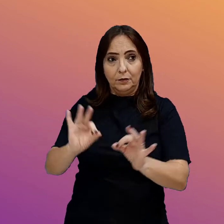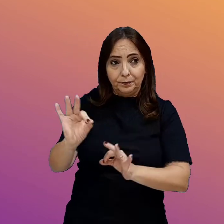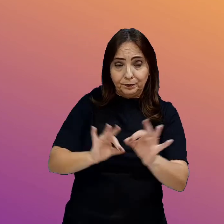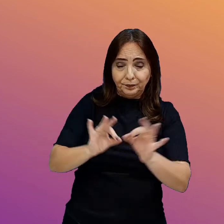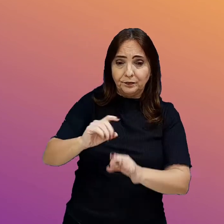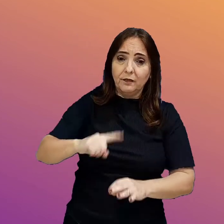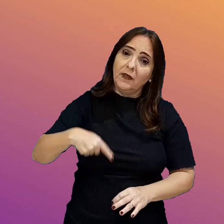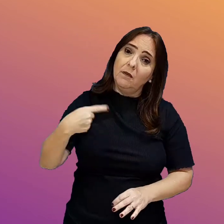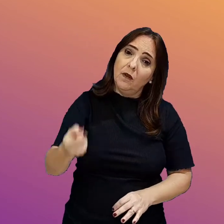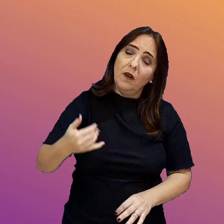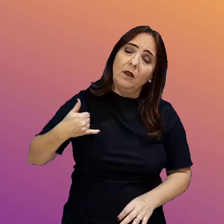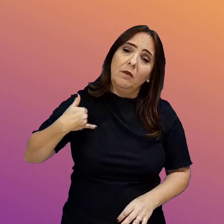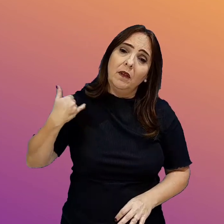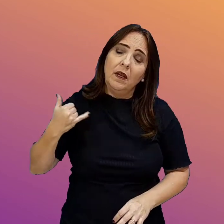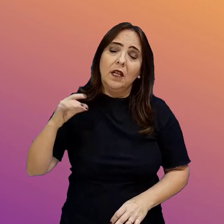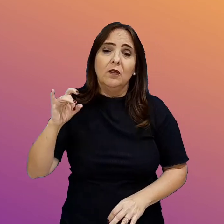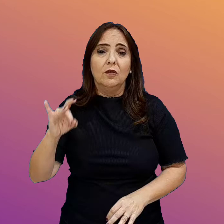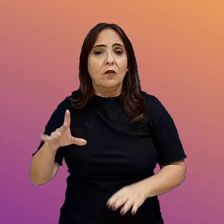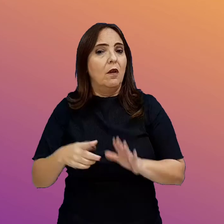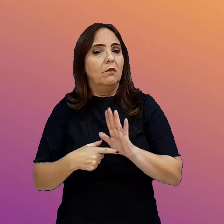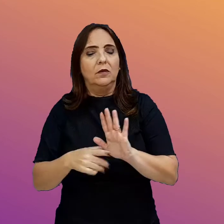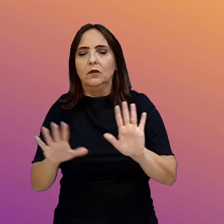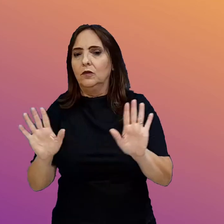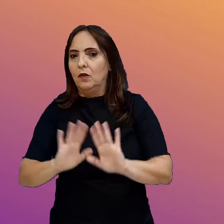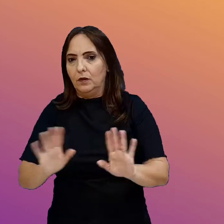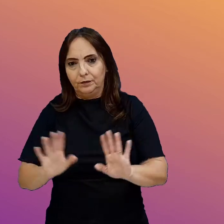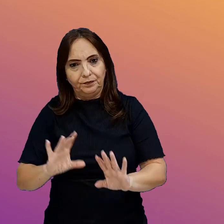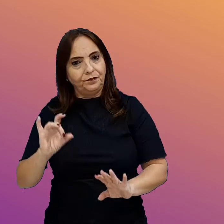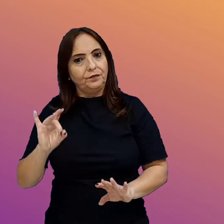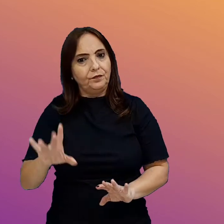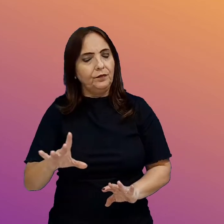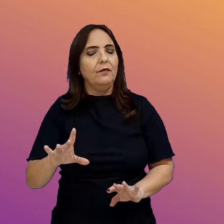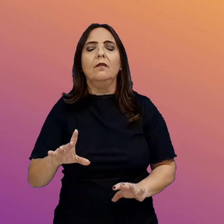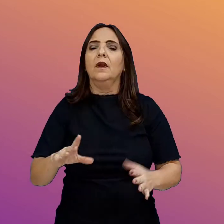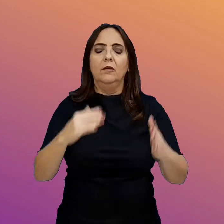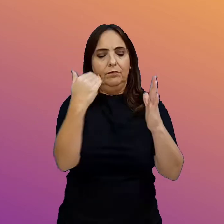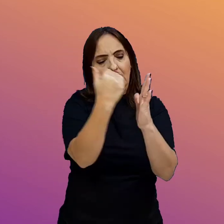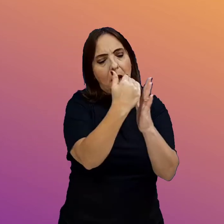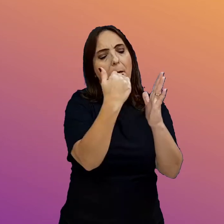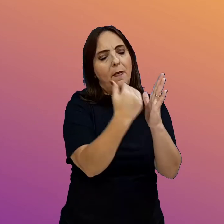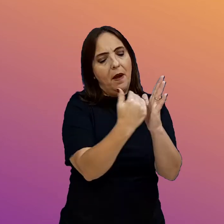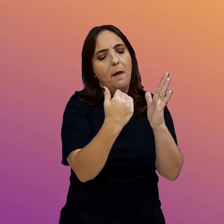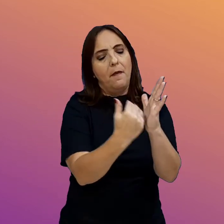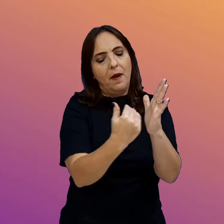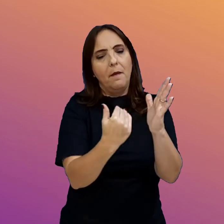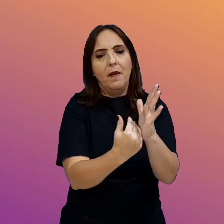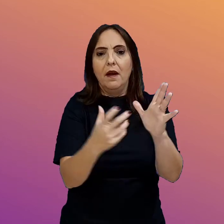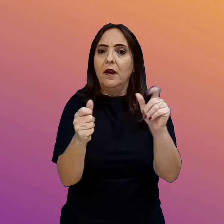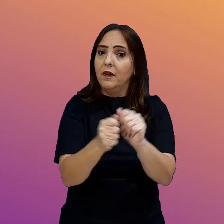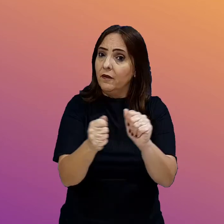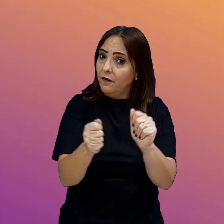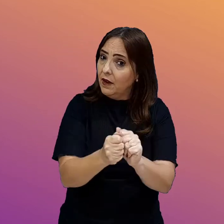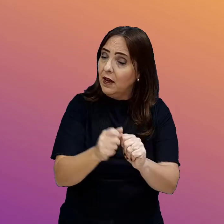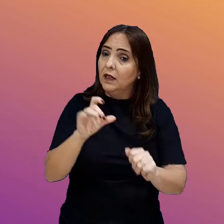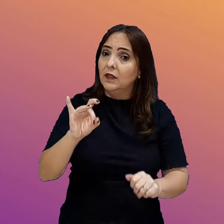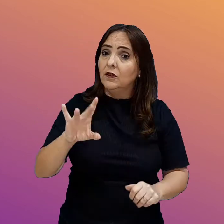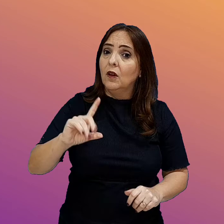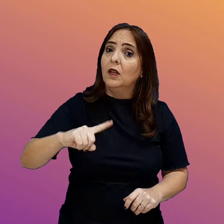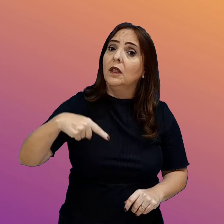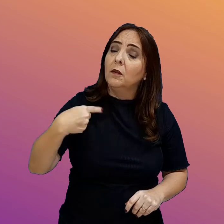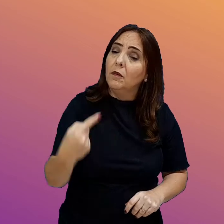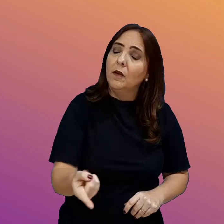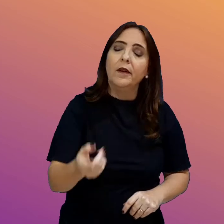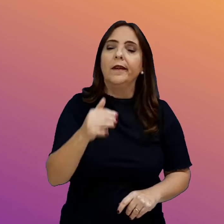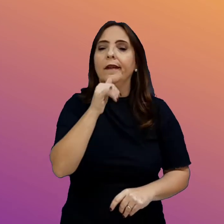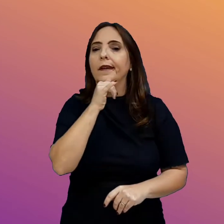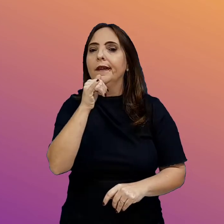certa idade, né, você pode só dizer a ela, você tem isso e isso para fazer, então faça. Só depois você